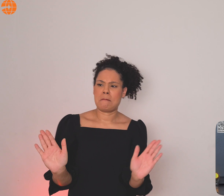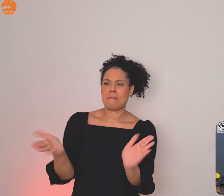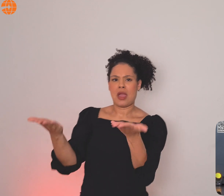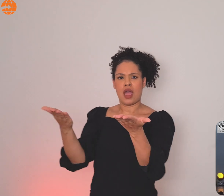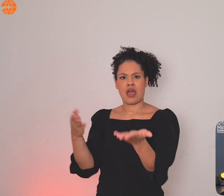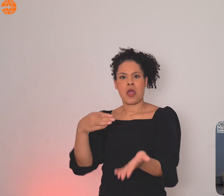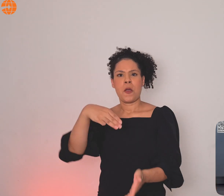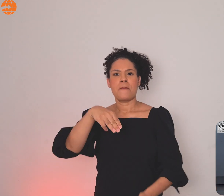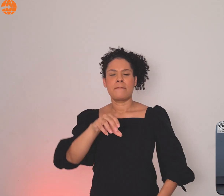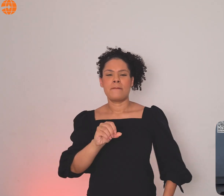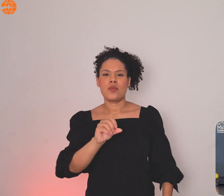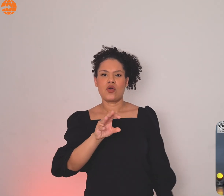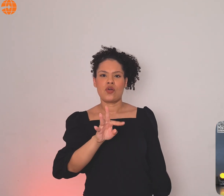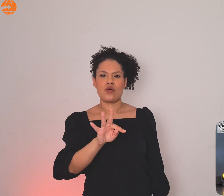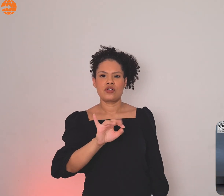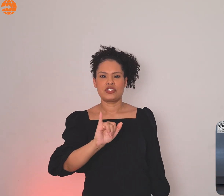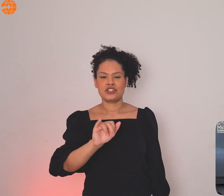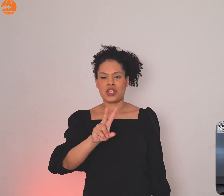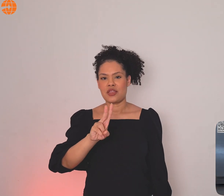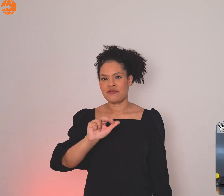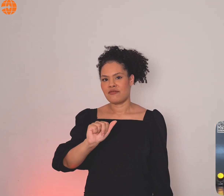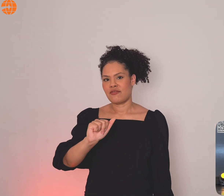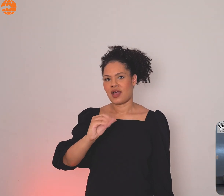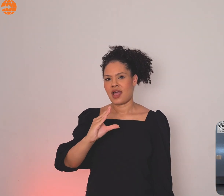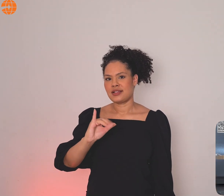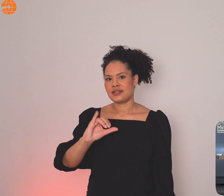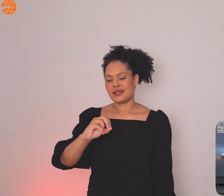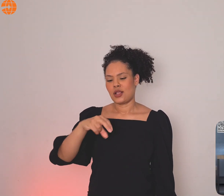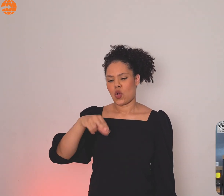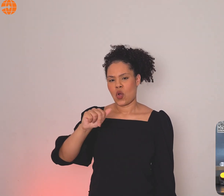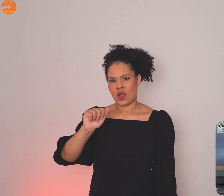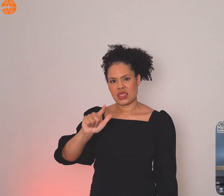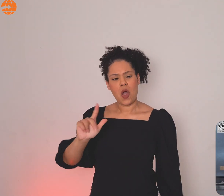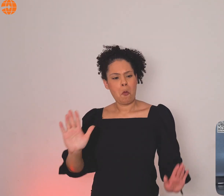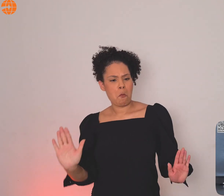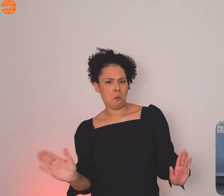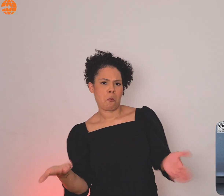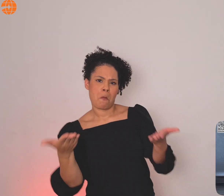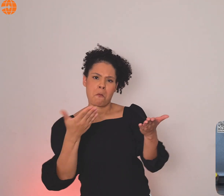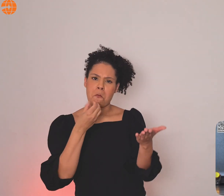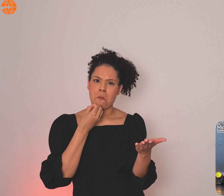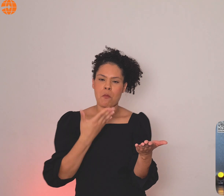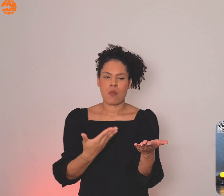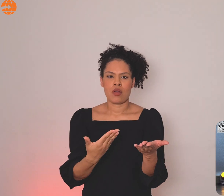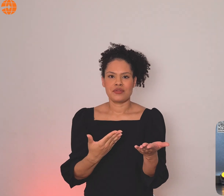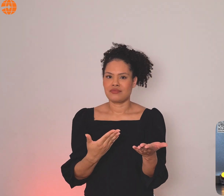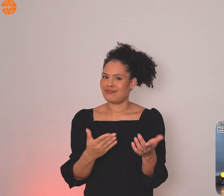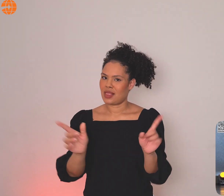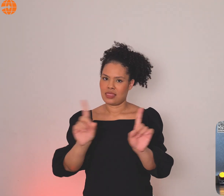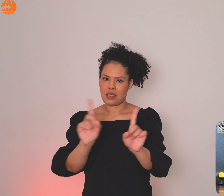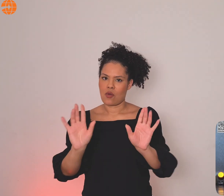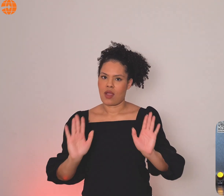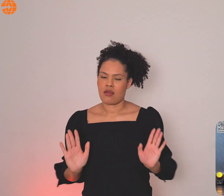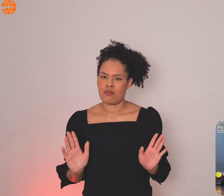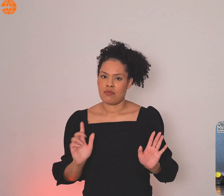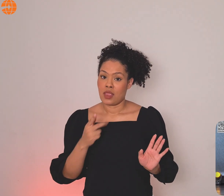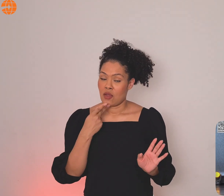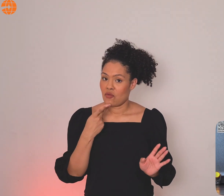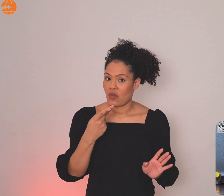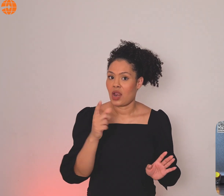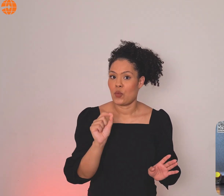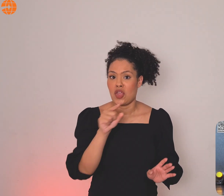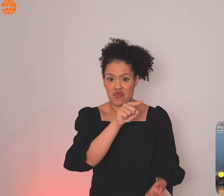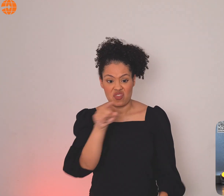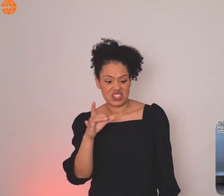Eu não disse para você que você não vai ter problema, disse? Eu não disse para você que você não vai ter medo, eu disse? Eu